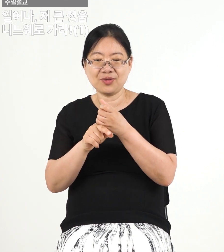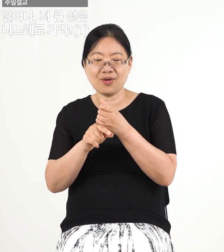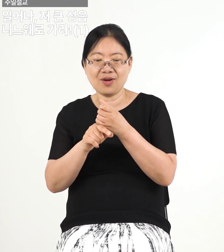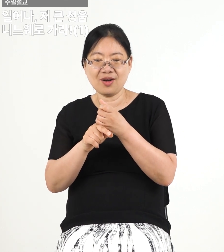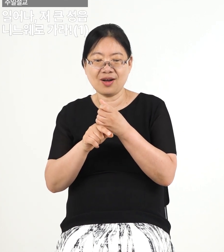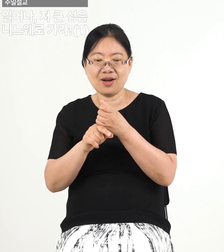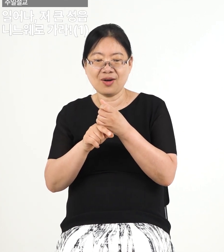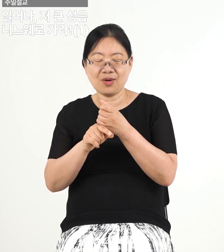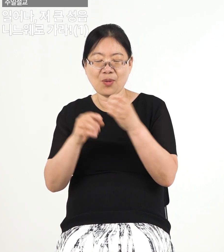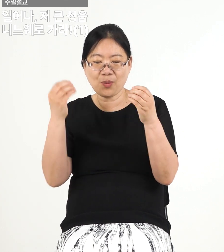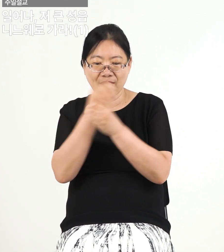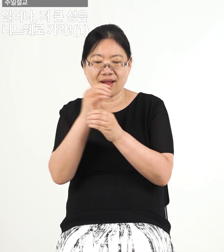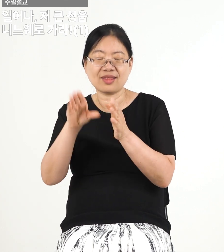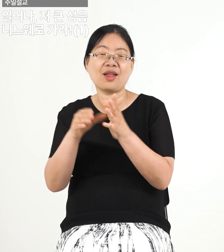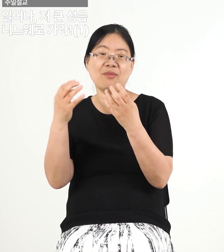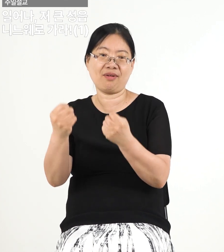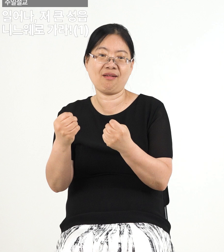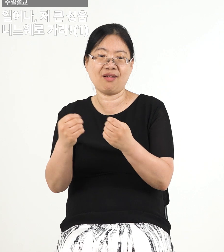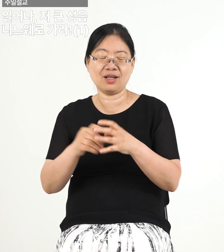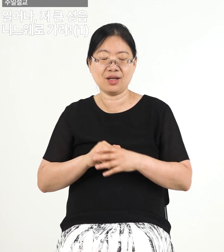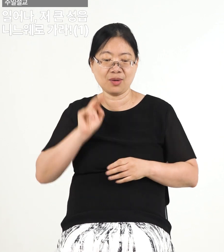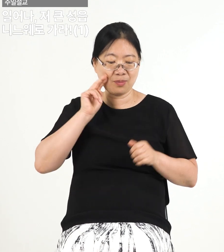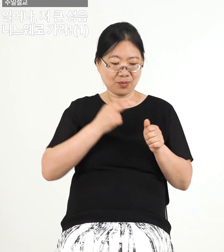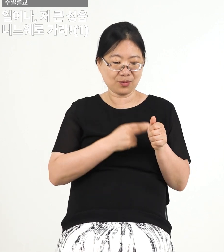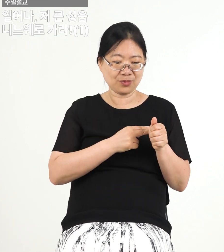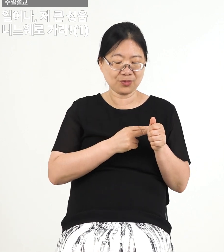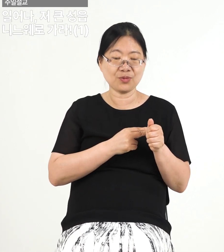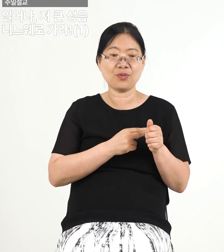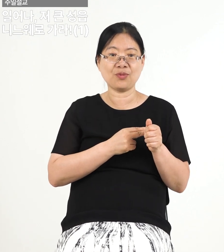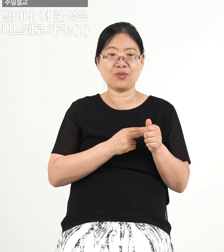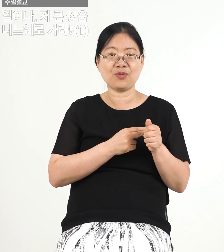사실은 바울도 속았죠.